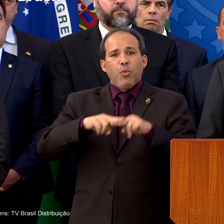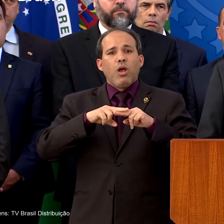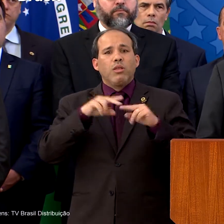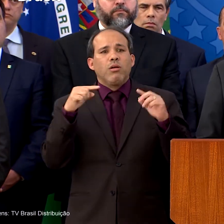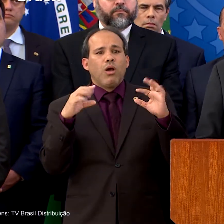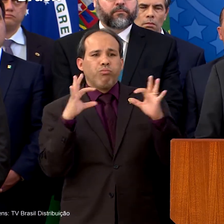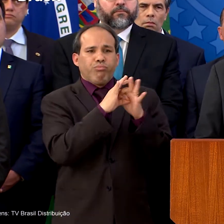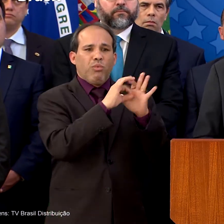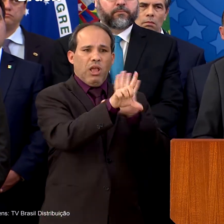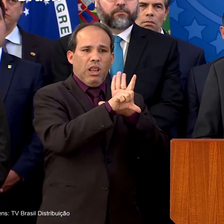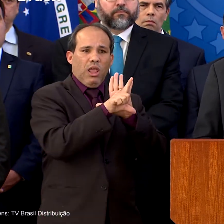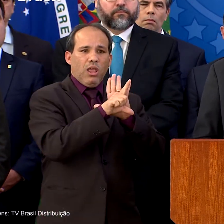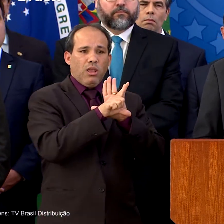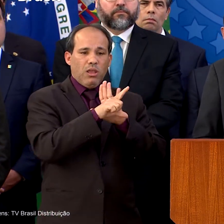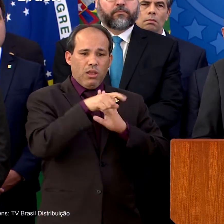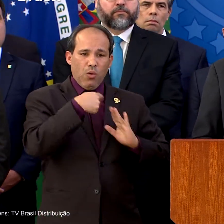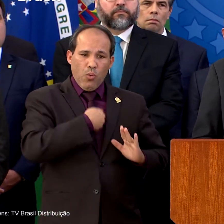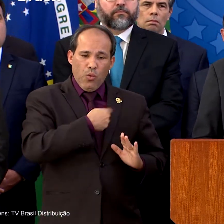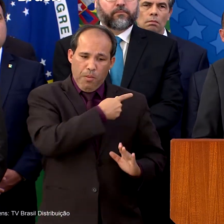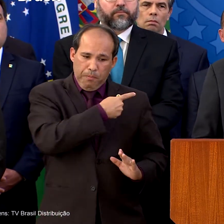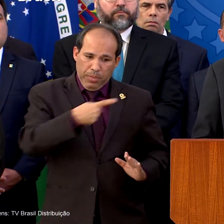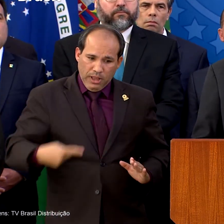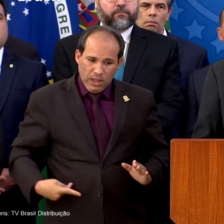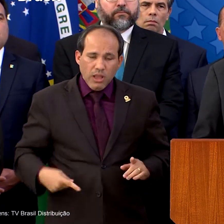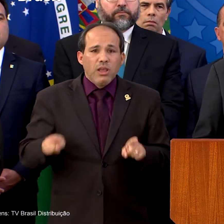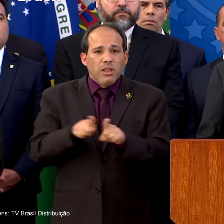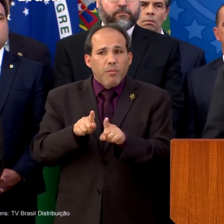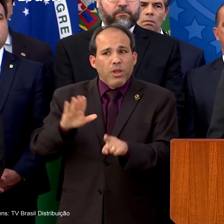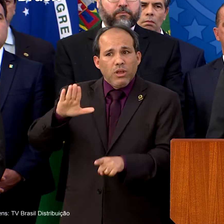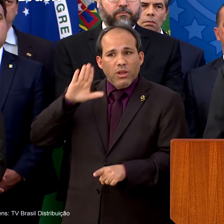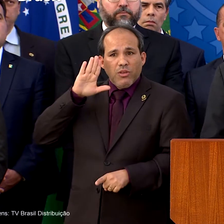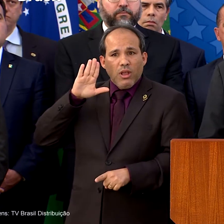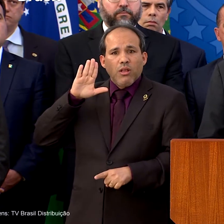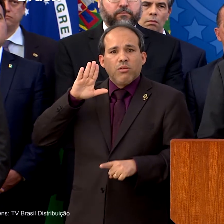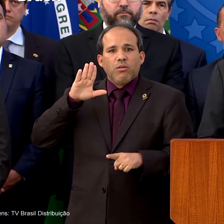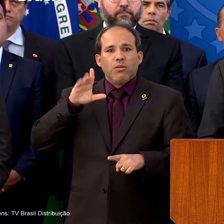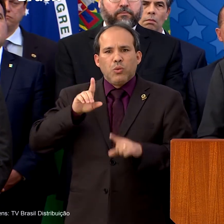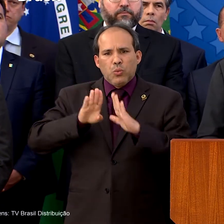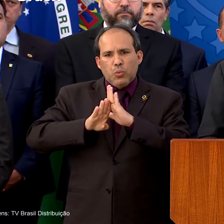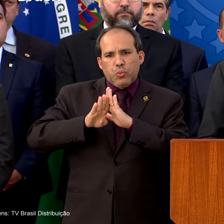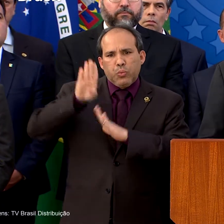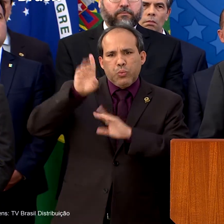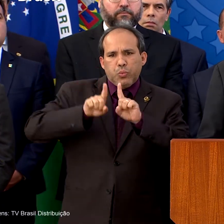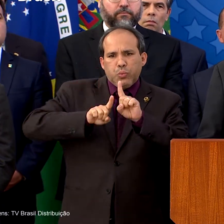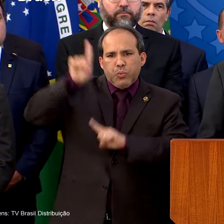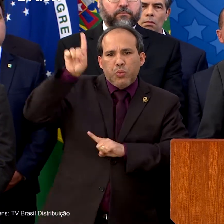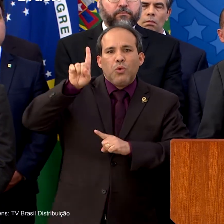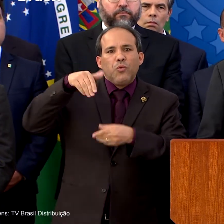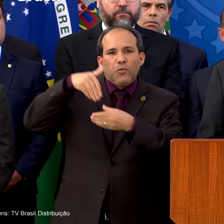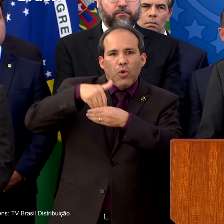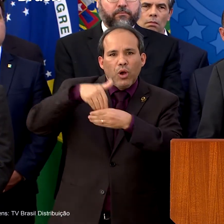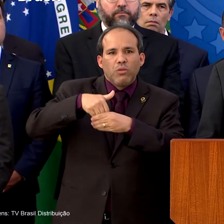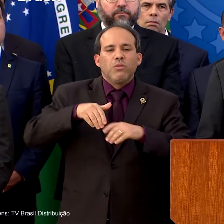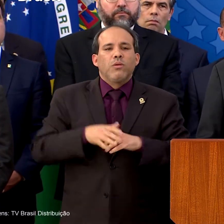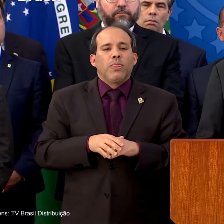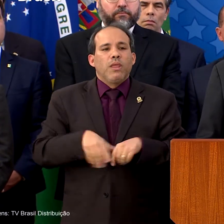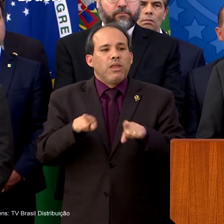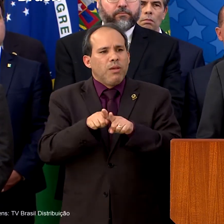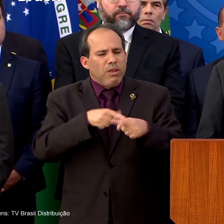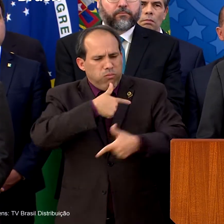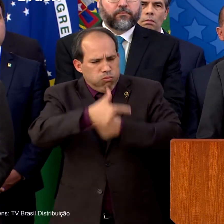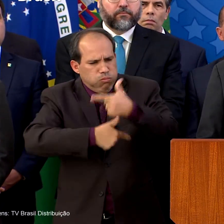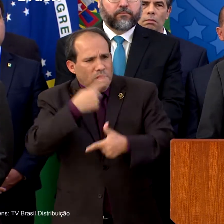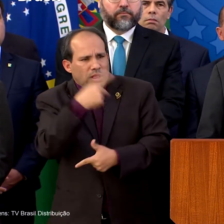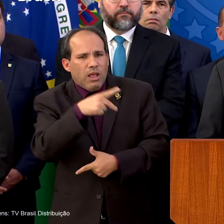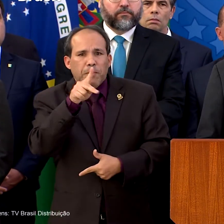legislação até o maior efetivo por ser no candidato com uma chance e mesmo assim apesar de todo o trabalho